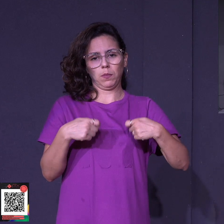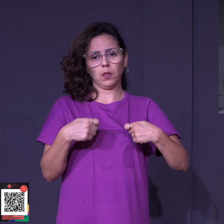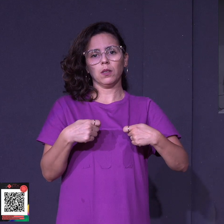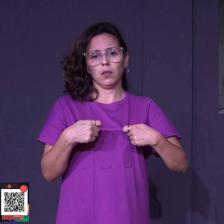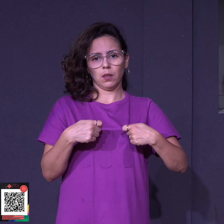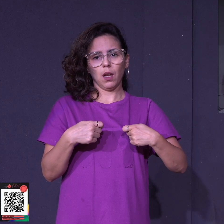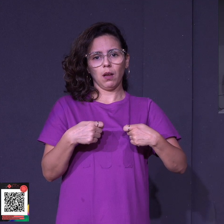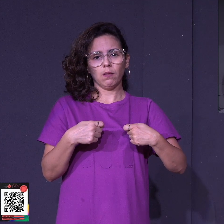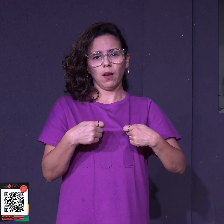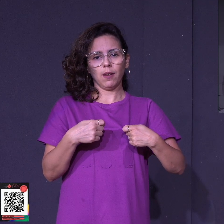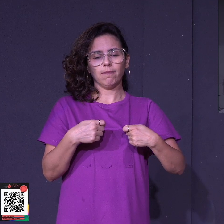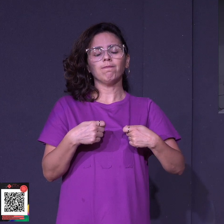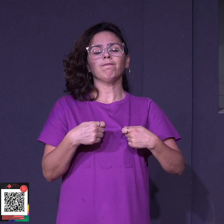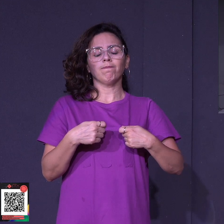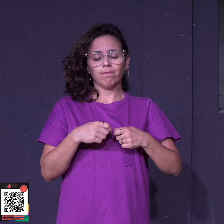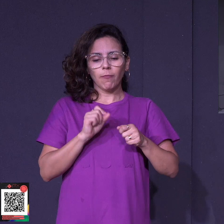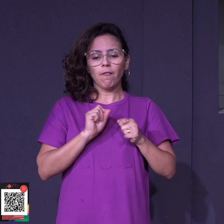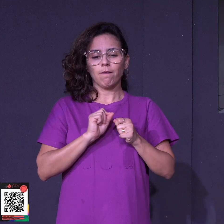criatura que tem